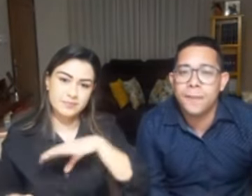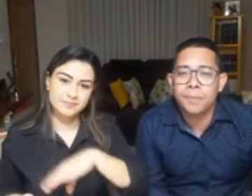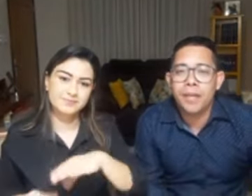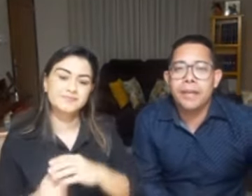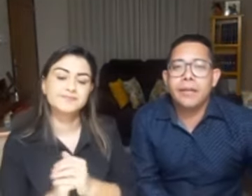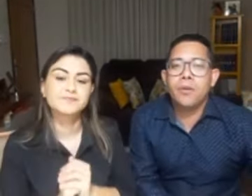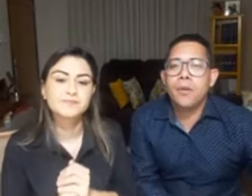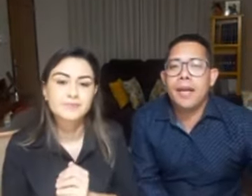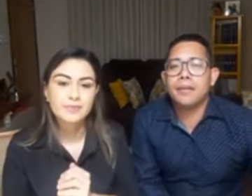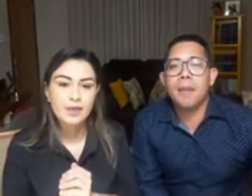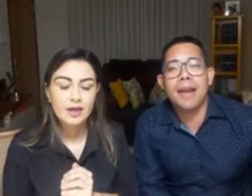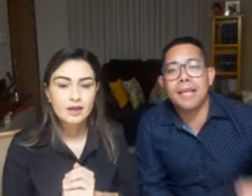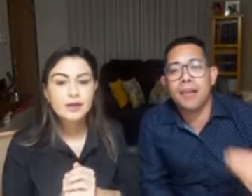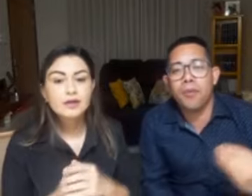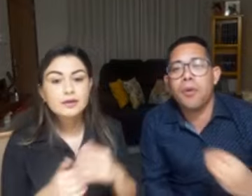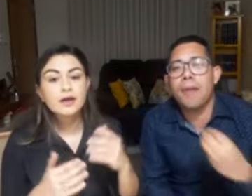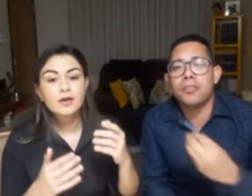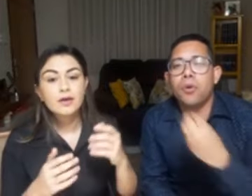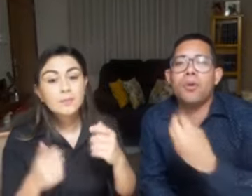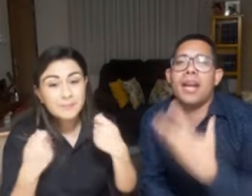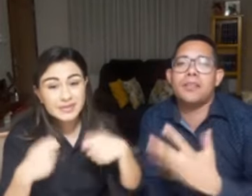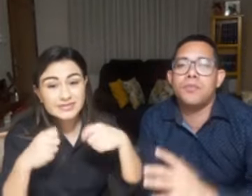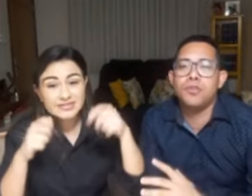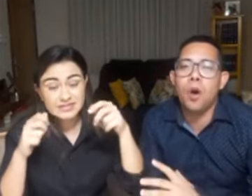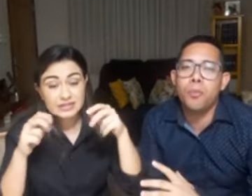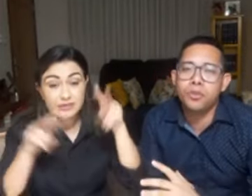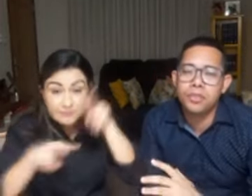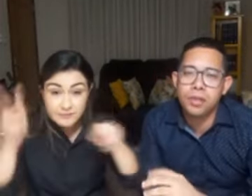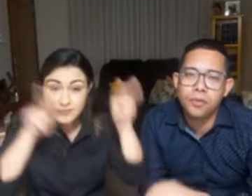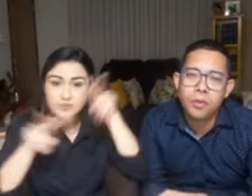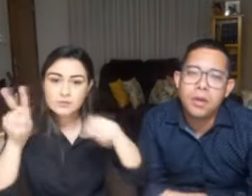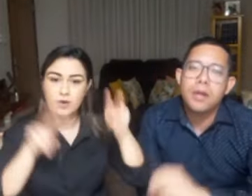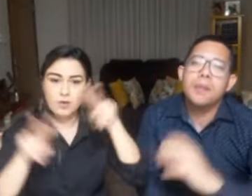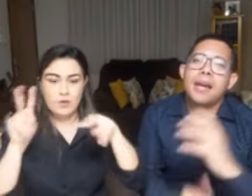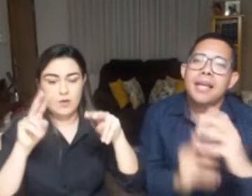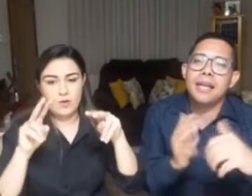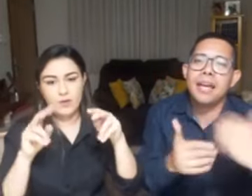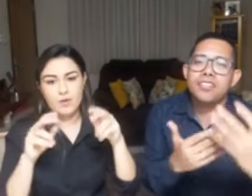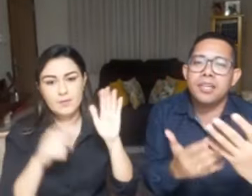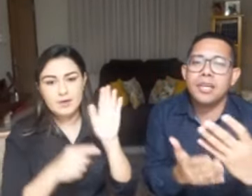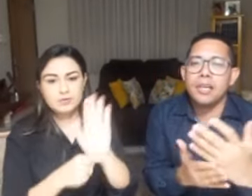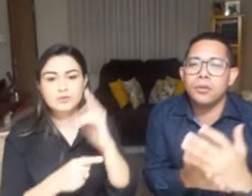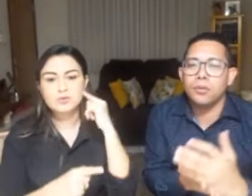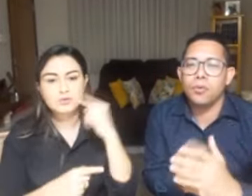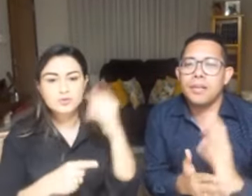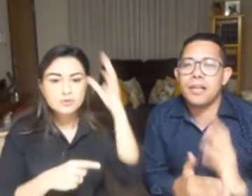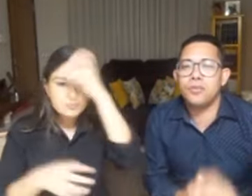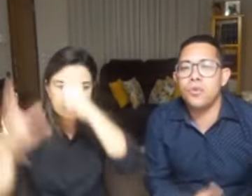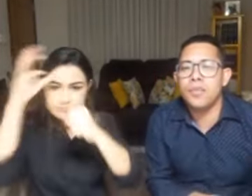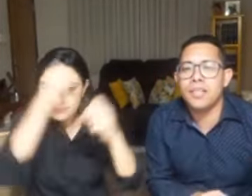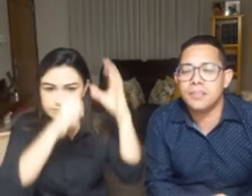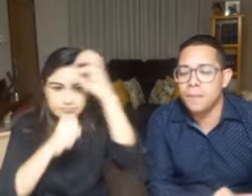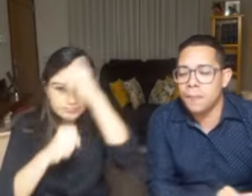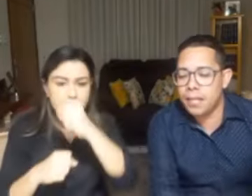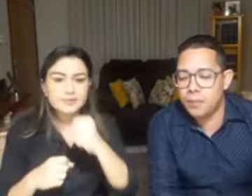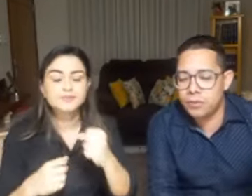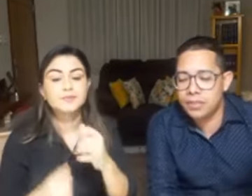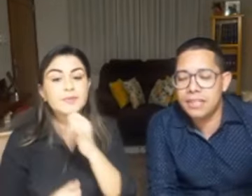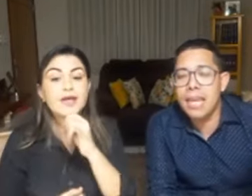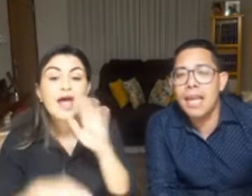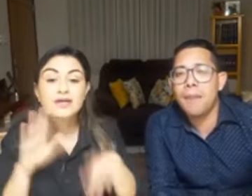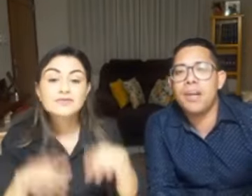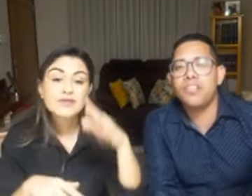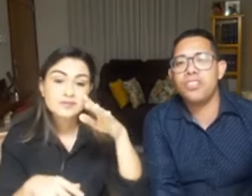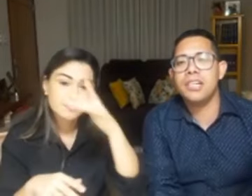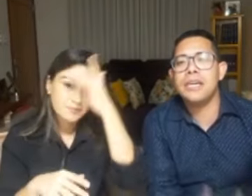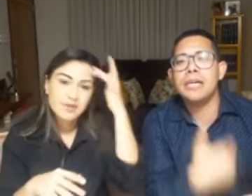aprendizagem. Então, trabalhar da forma mais concreta e visual possível para ele ir adquirindo. Uma das dúvidas que as pessoas